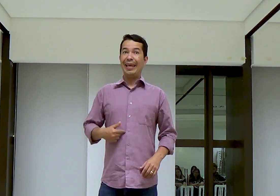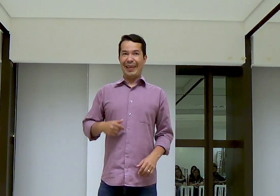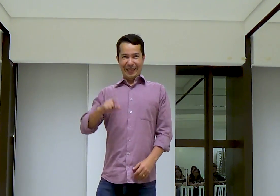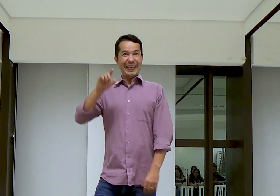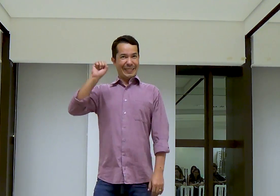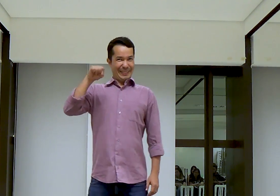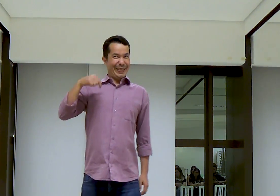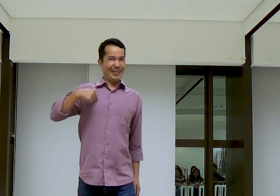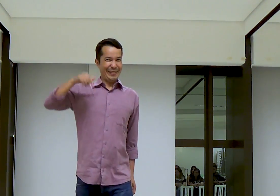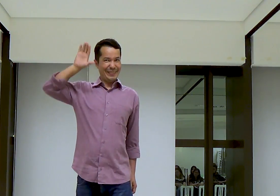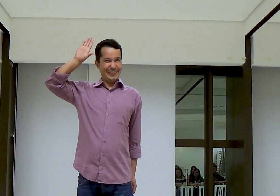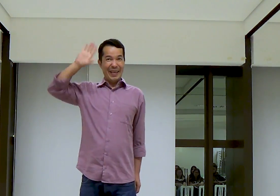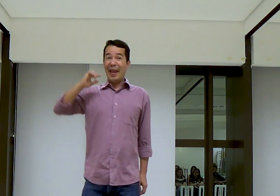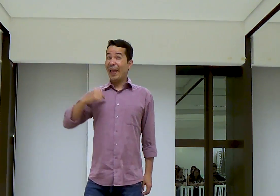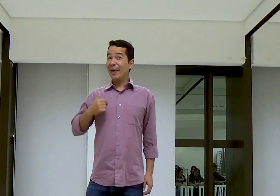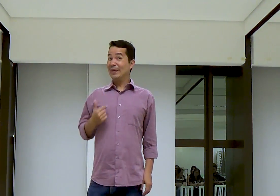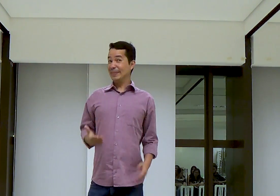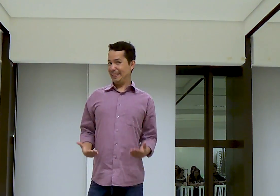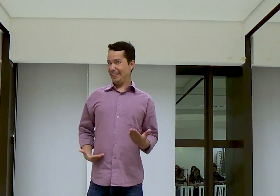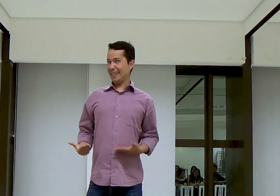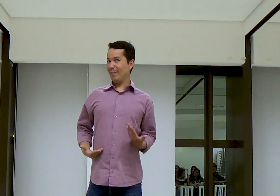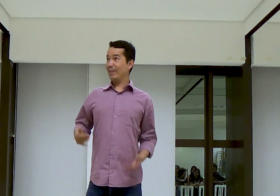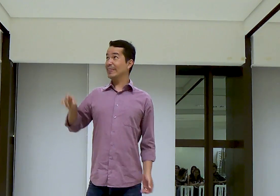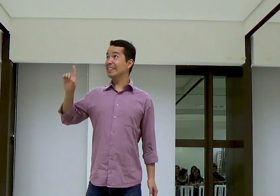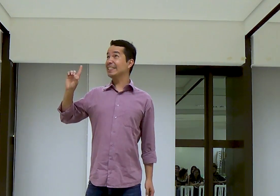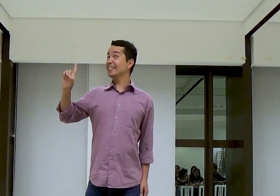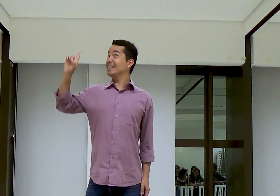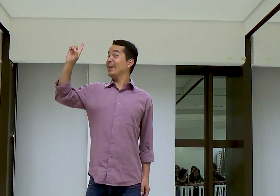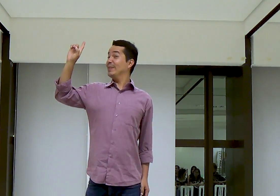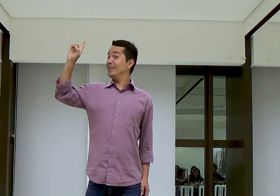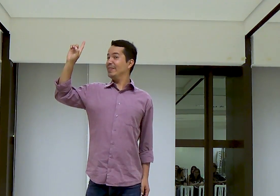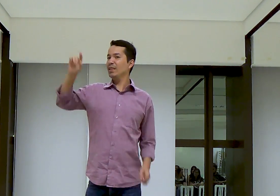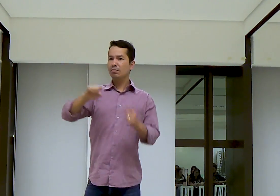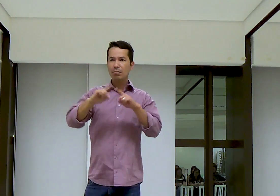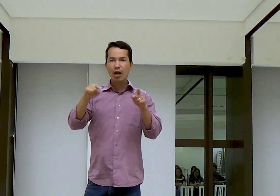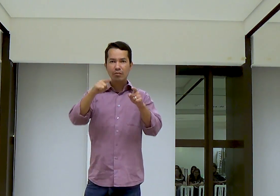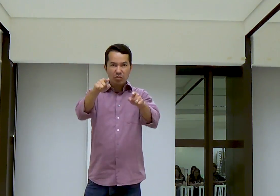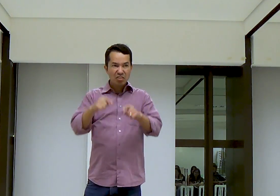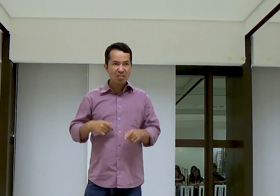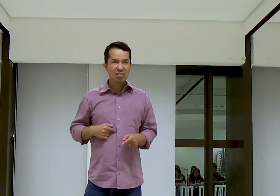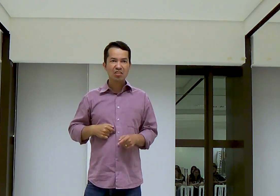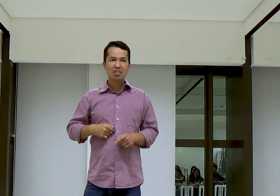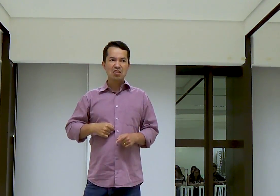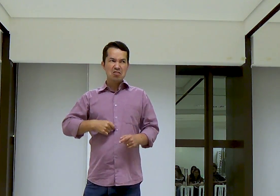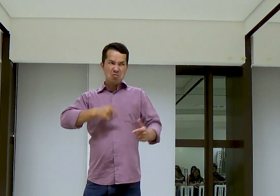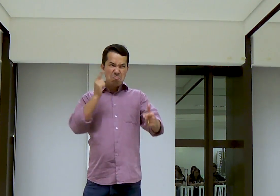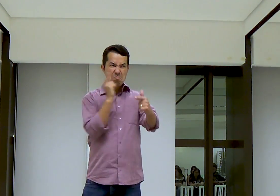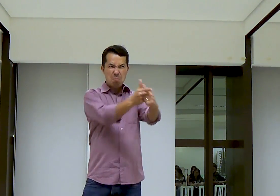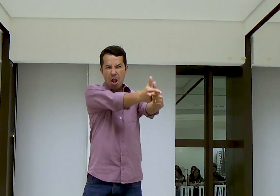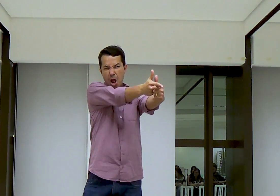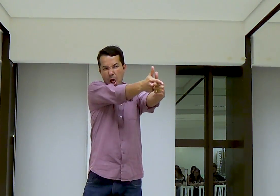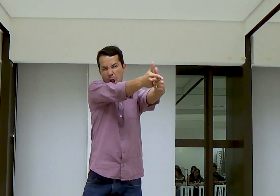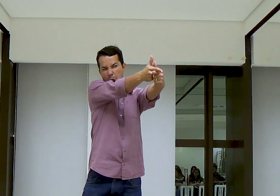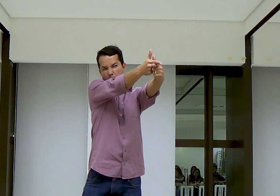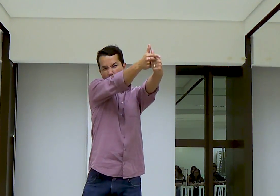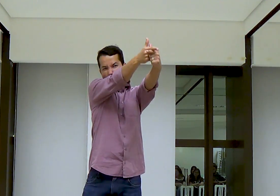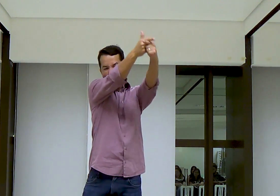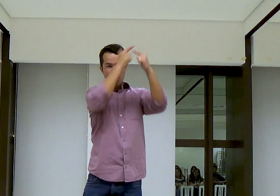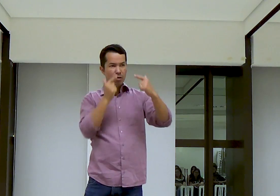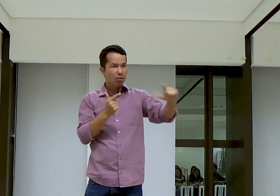Porque de repente você diz: sim, eu sou servo de Deus, sim. Mas você